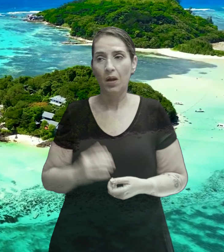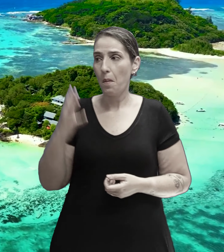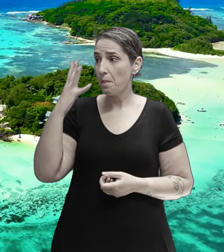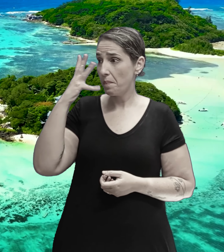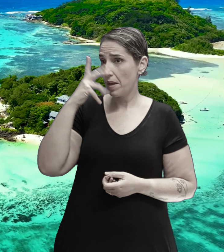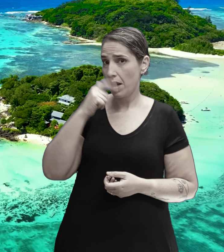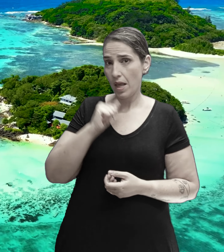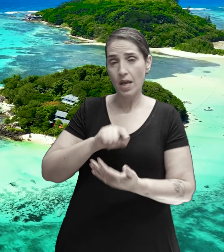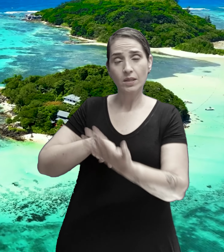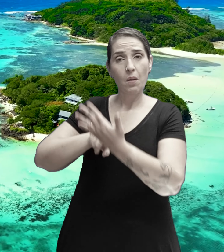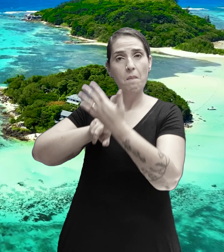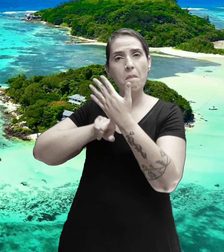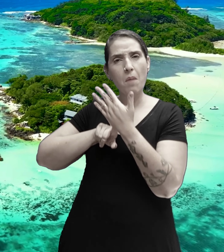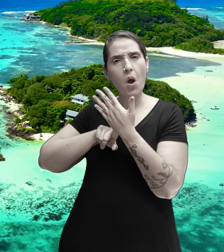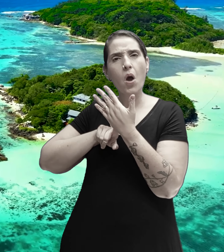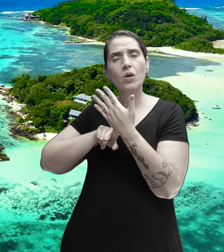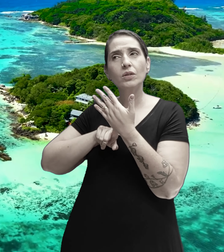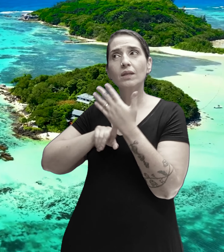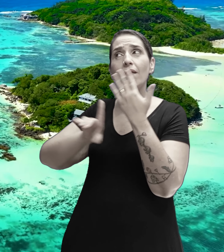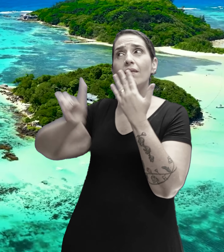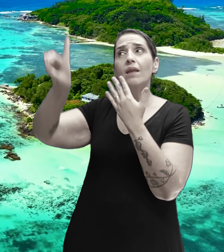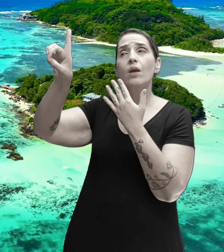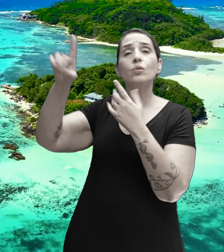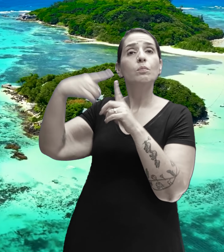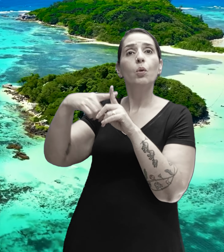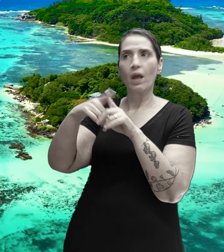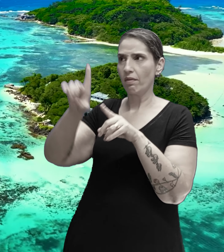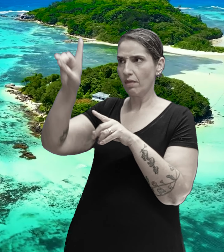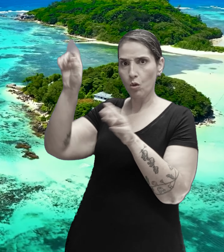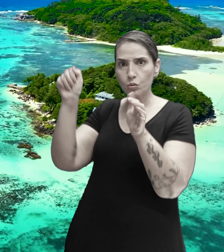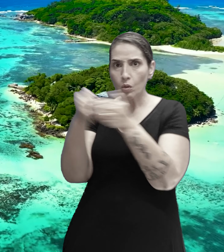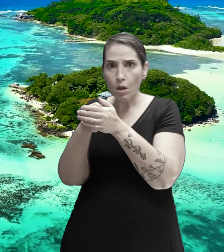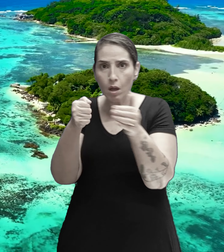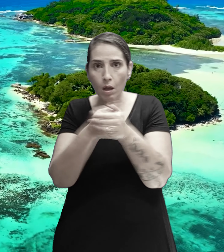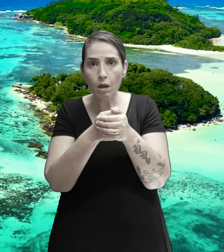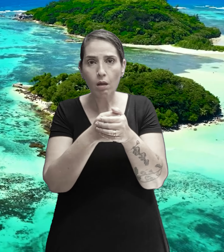A beleza revela o divino, porque o divino não se oculta.